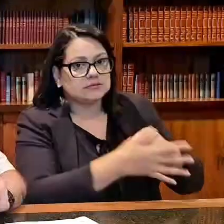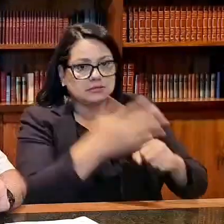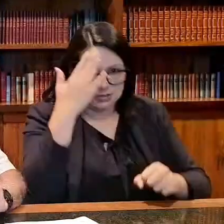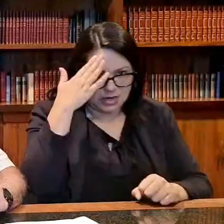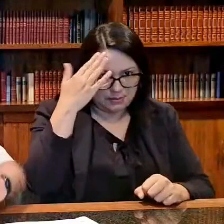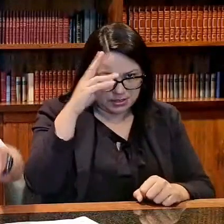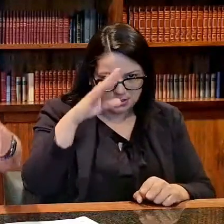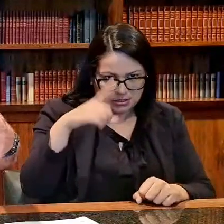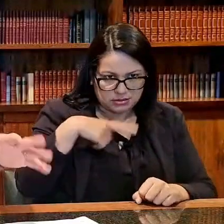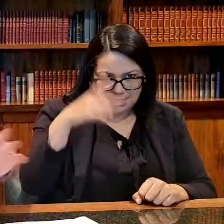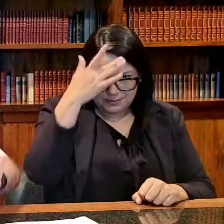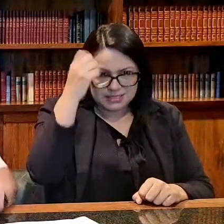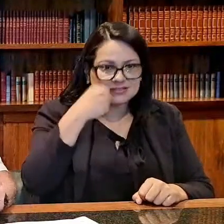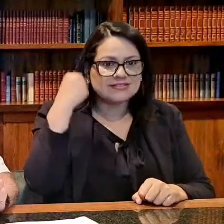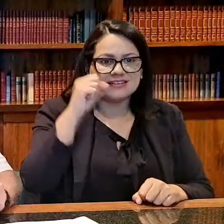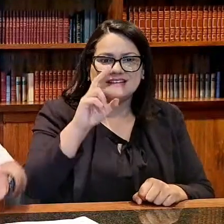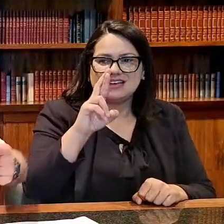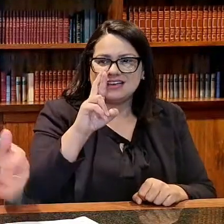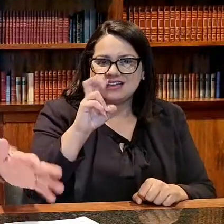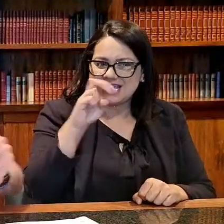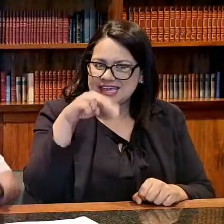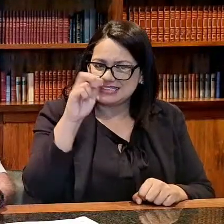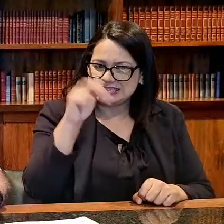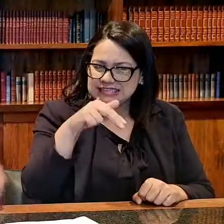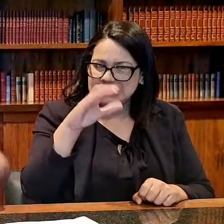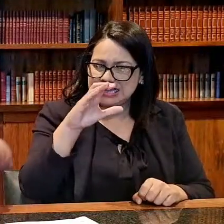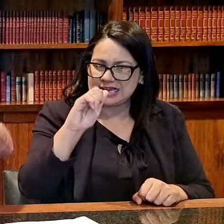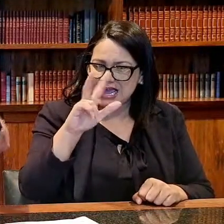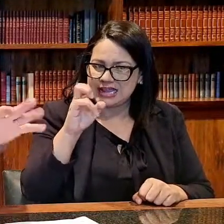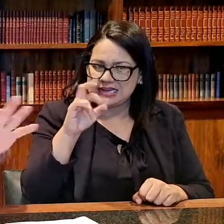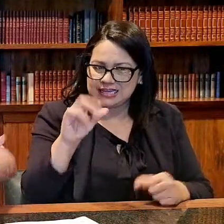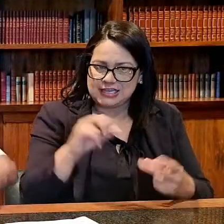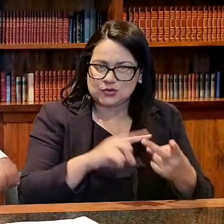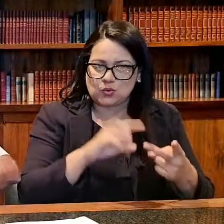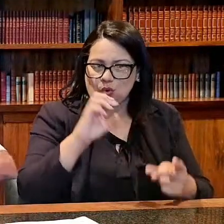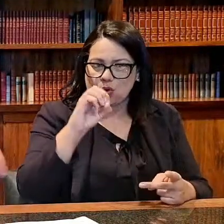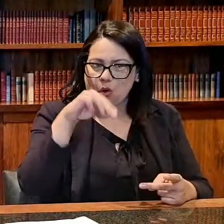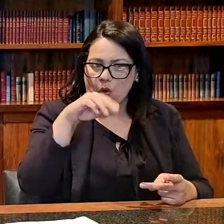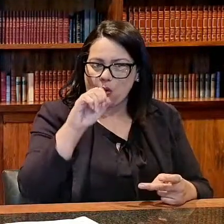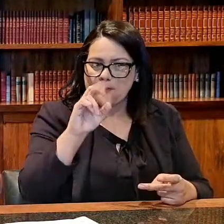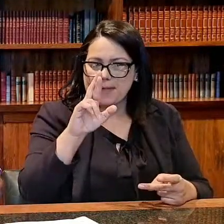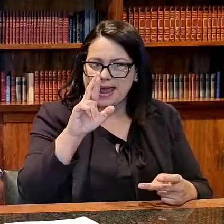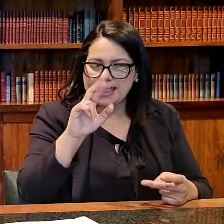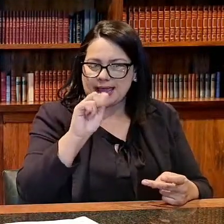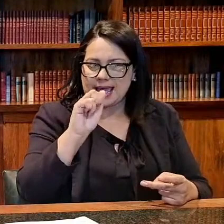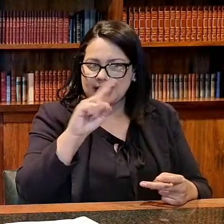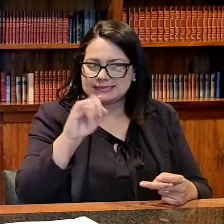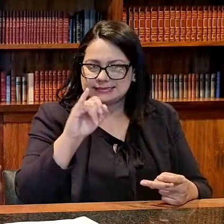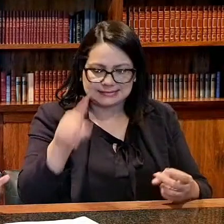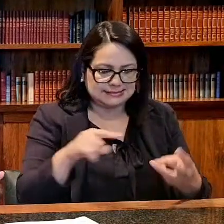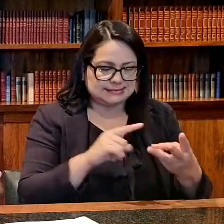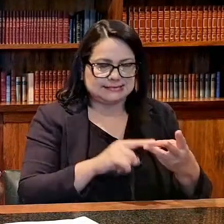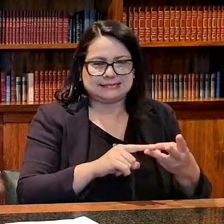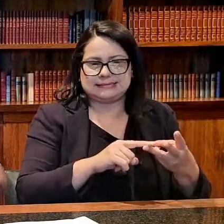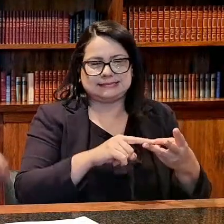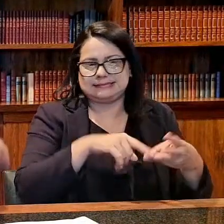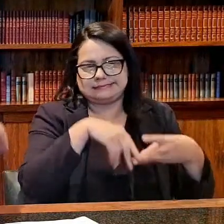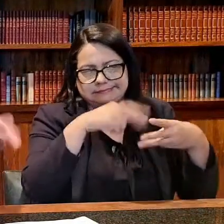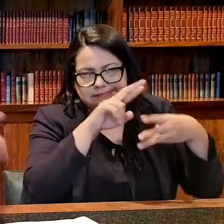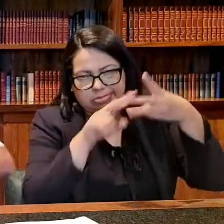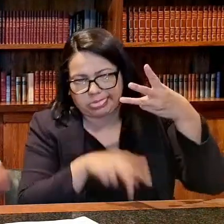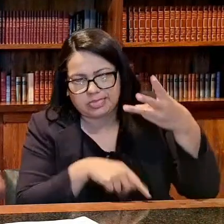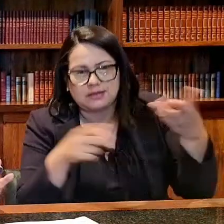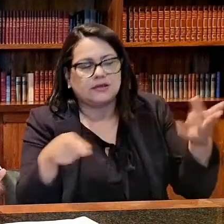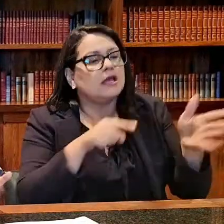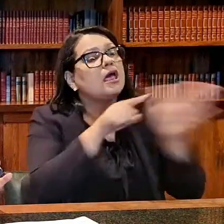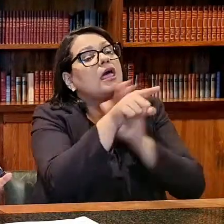maltratou as pessoas. É o Renan Calheiros, Omar Aziz, Randolfo Rodrigues, não quiseram apurar nada no tocante à corrupção